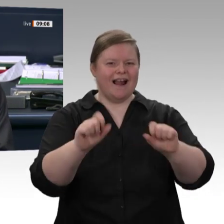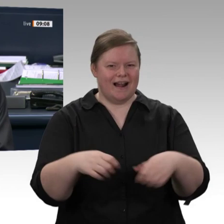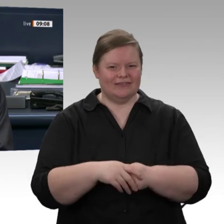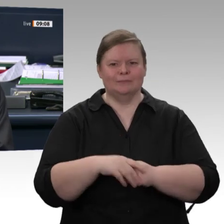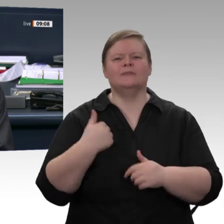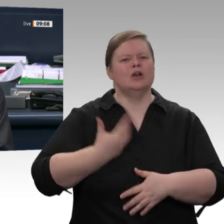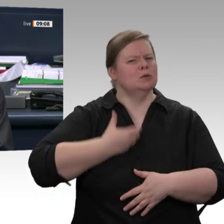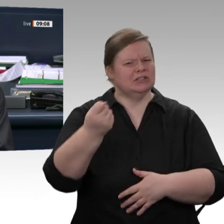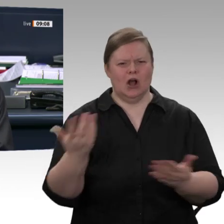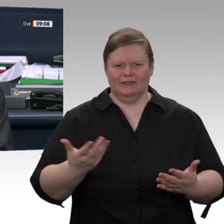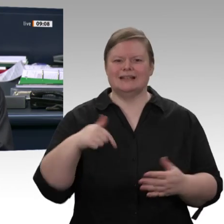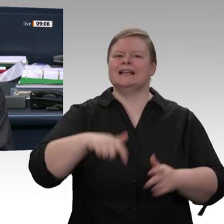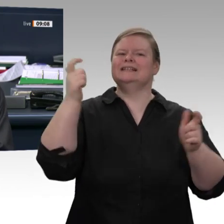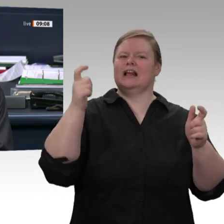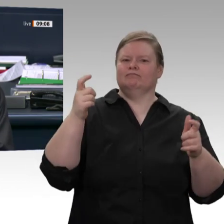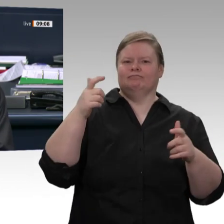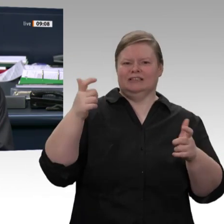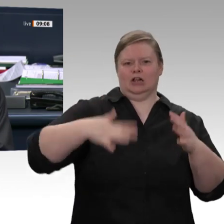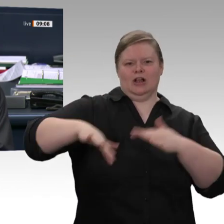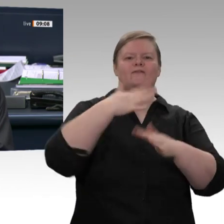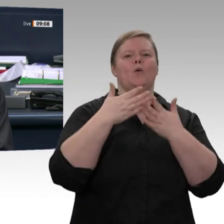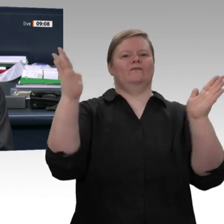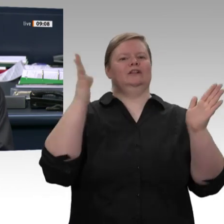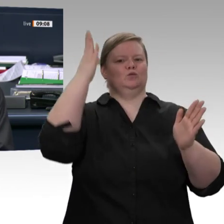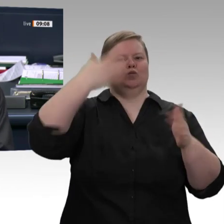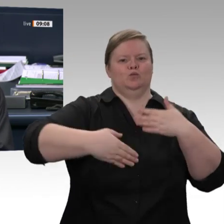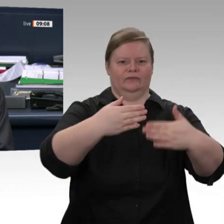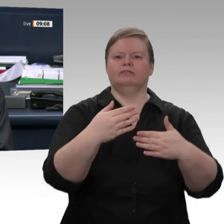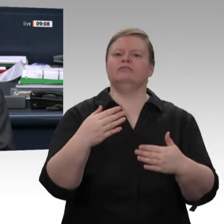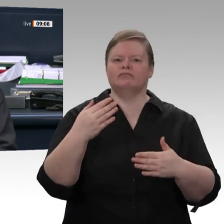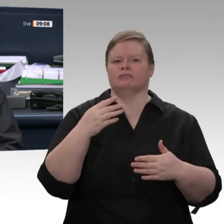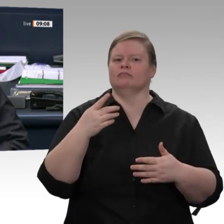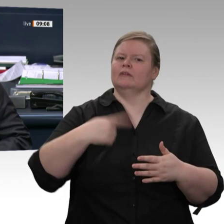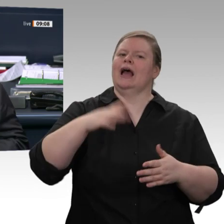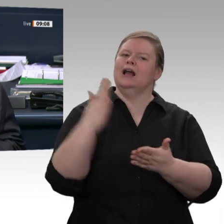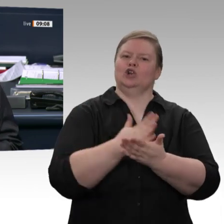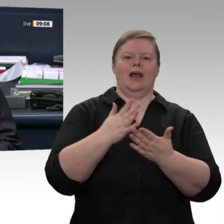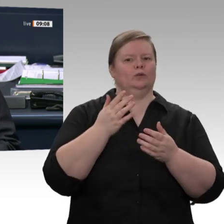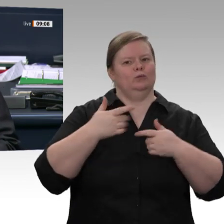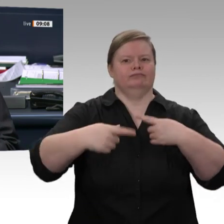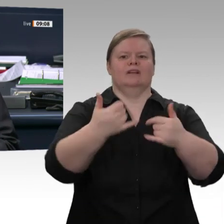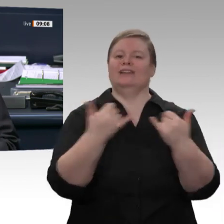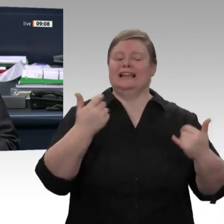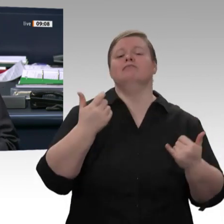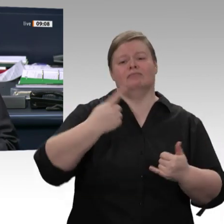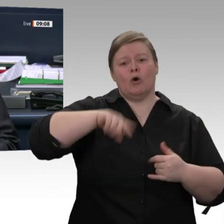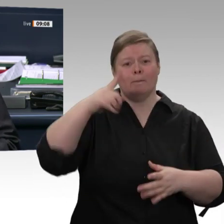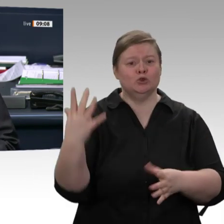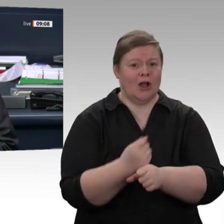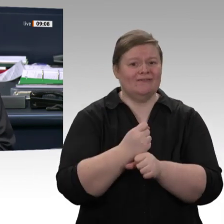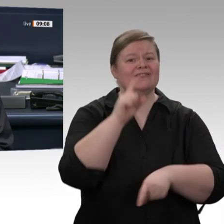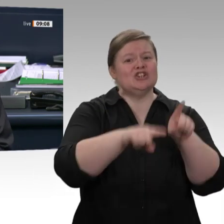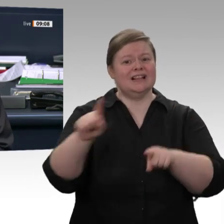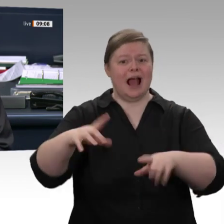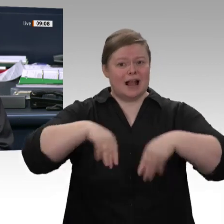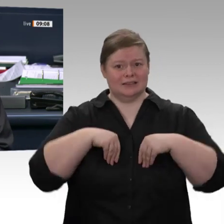wahren. Aber davon müssen wir die Menschen überzeugen. Sonst treiben wir sie in die Arme derer, die mit Gefühlen ihr